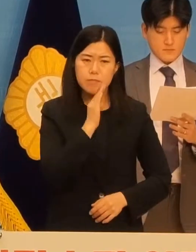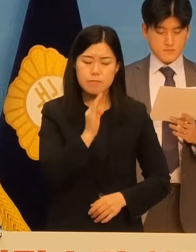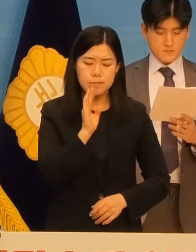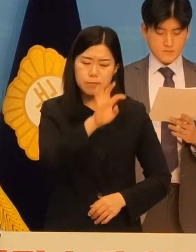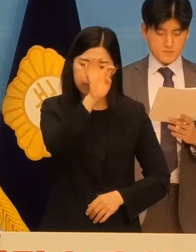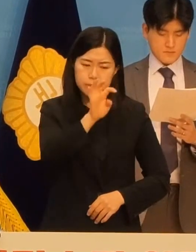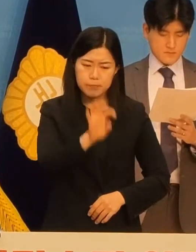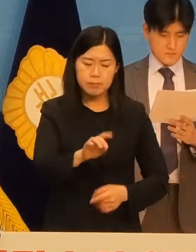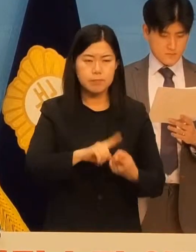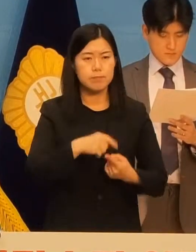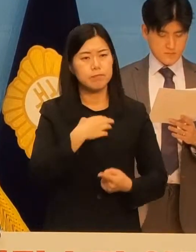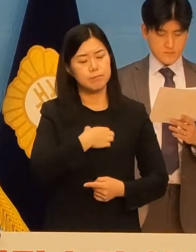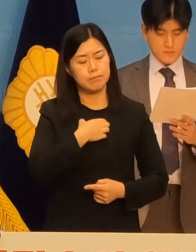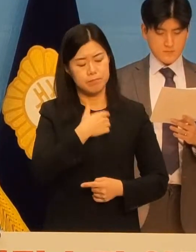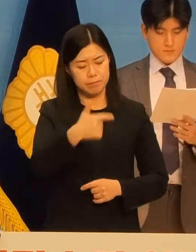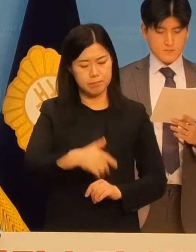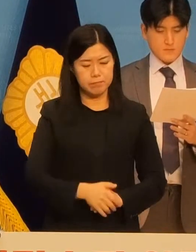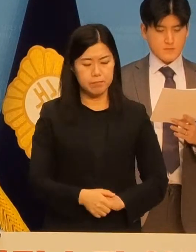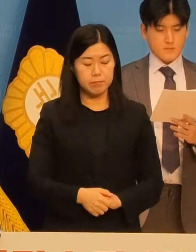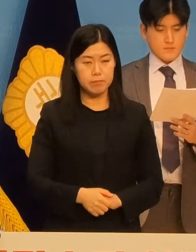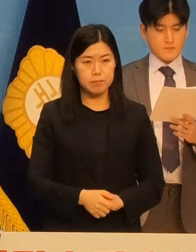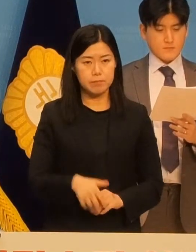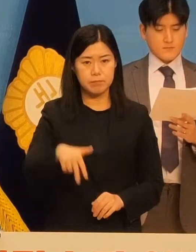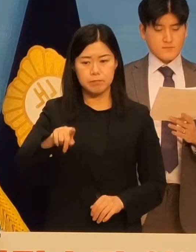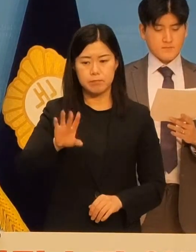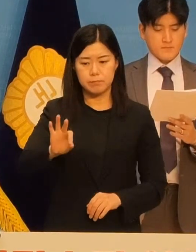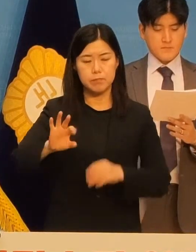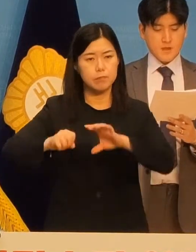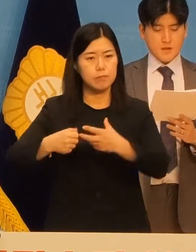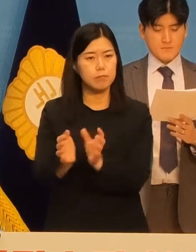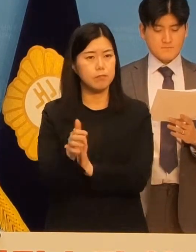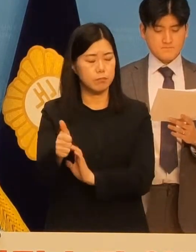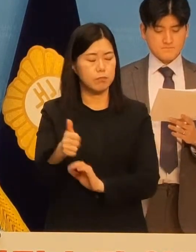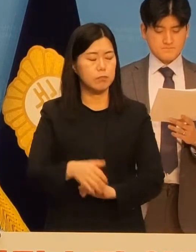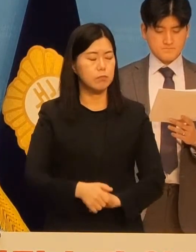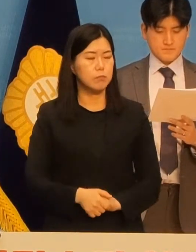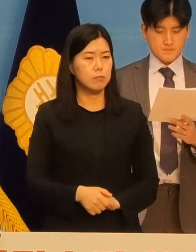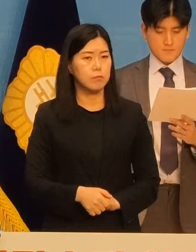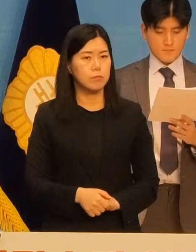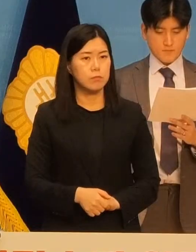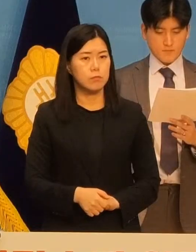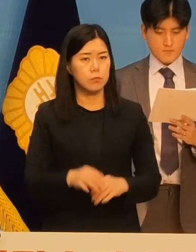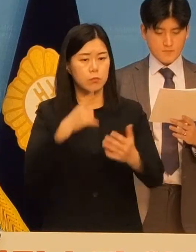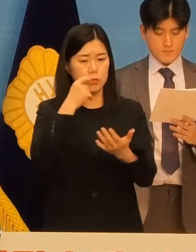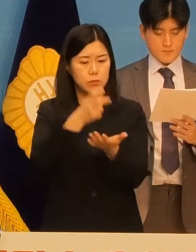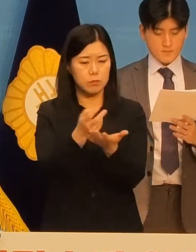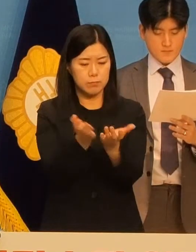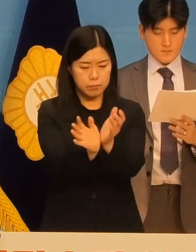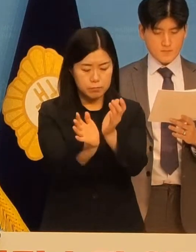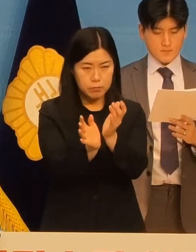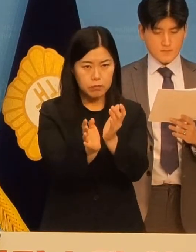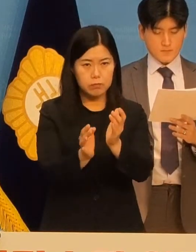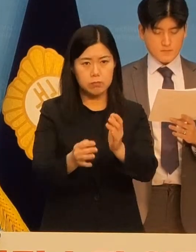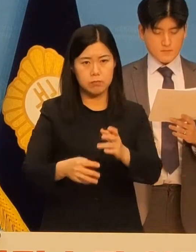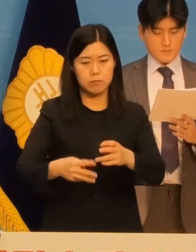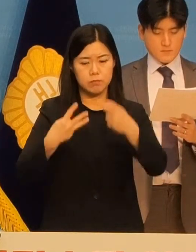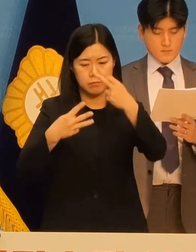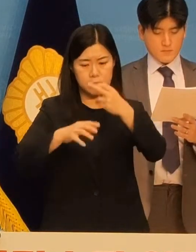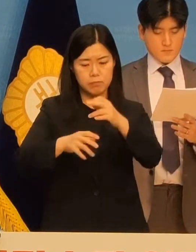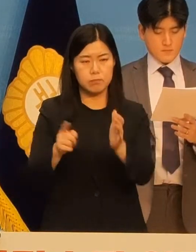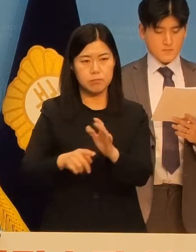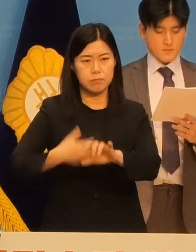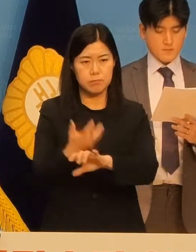심각한 우려를 표시하고 있습니다. 장동혁 국민의힘 대표는 위법한 12.3 비상계엄에